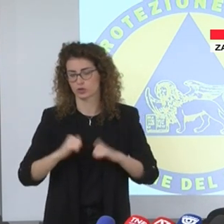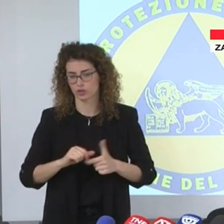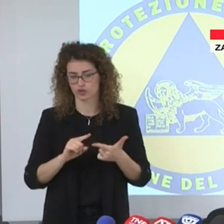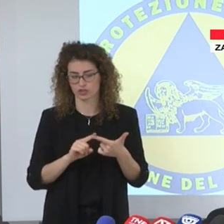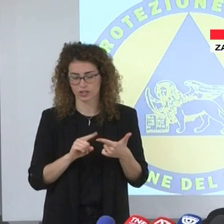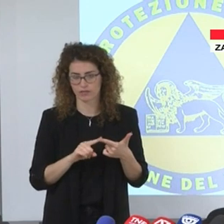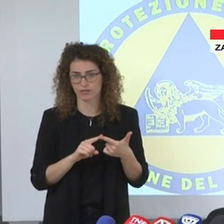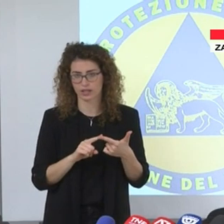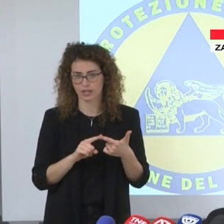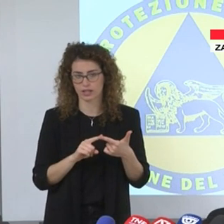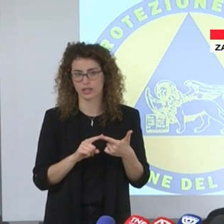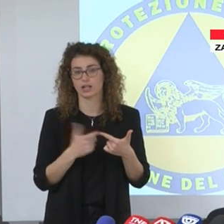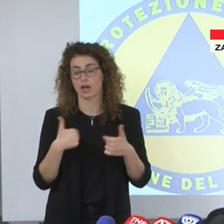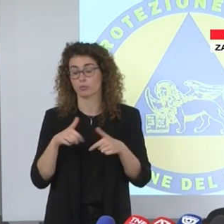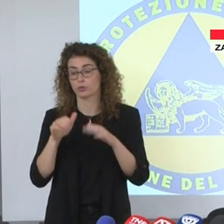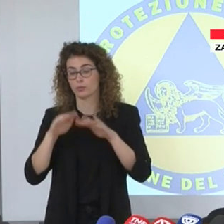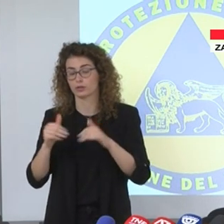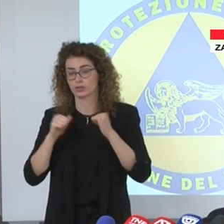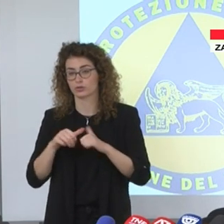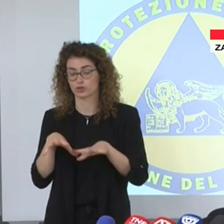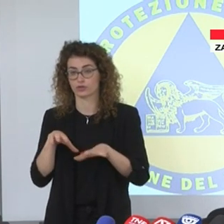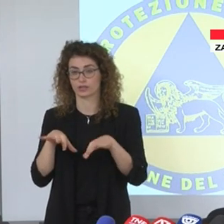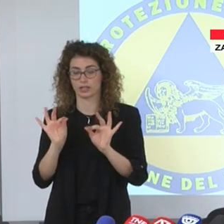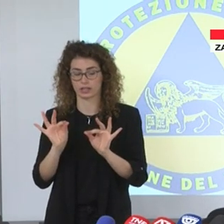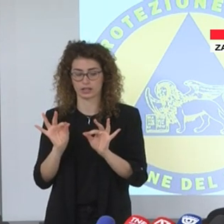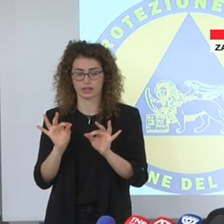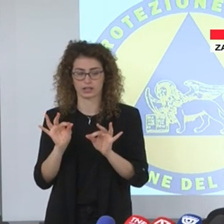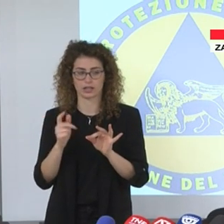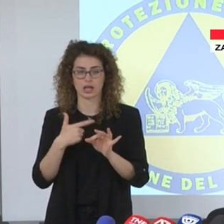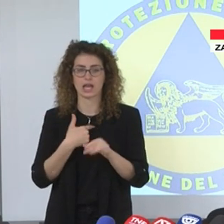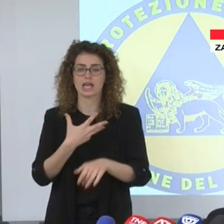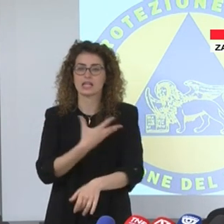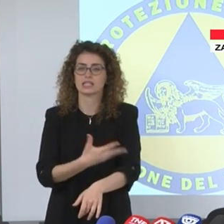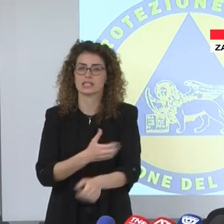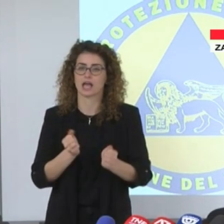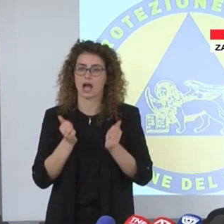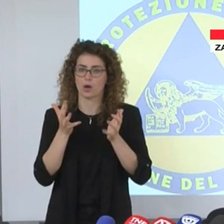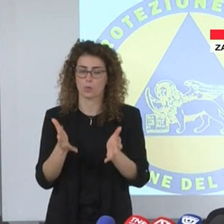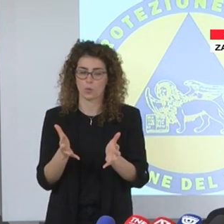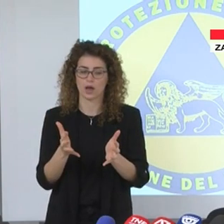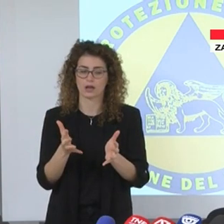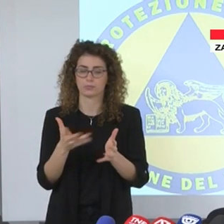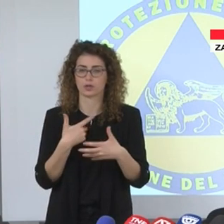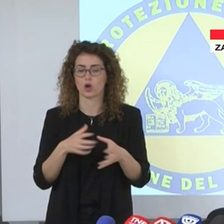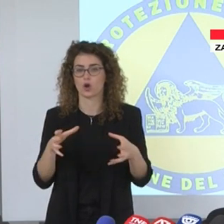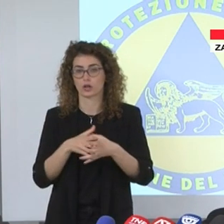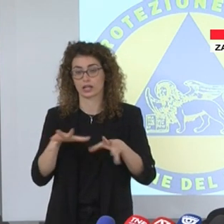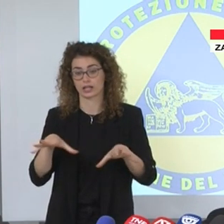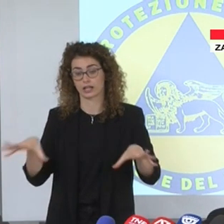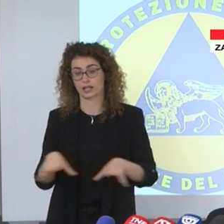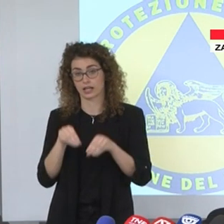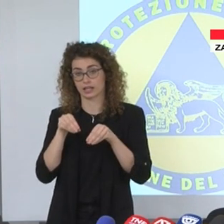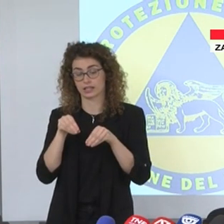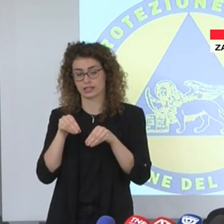protezione civile, che abbiamo sospeso anche quelli della protezione civile, ci sono anche i donatori di sangue, che è un'altra categoria che era iniziata e poi voi sapete avevate